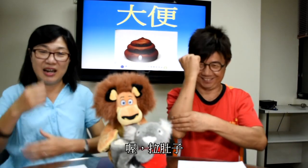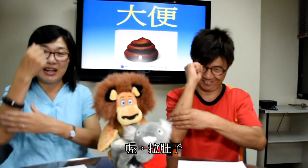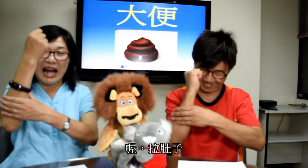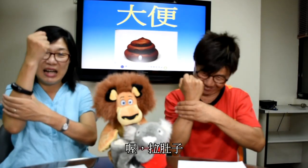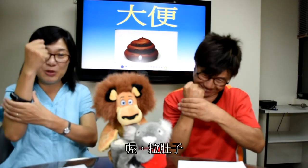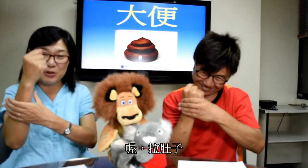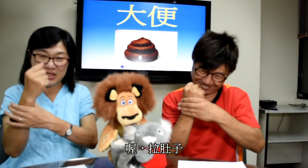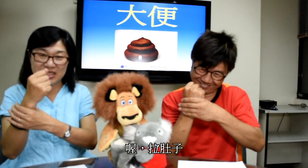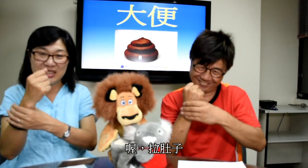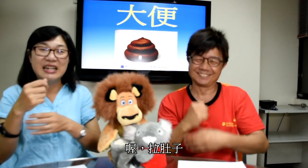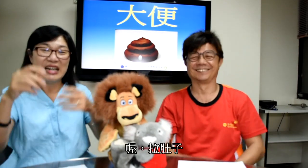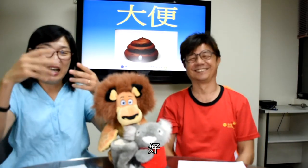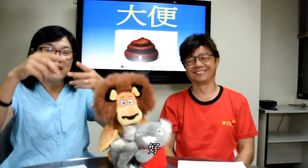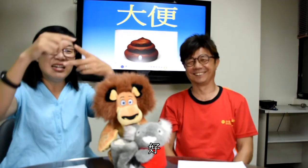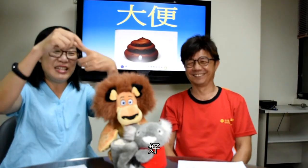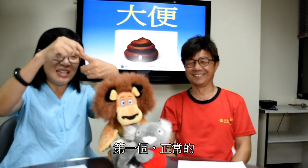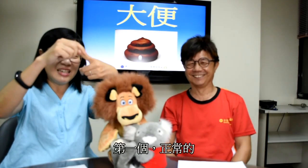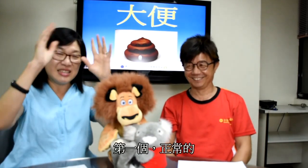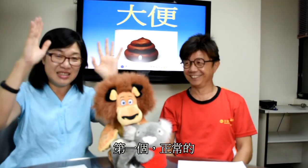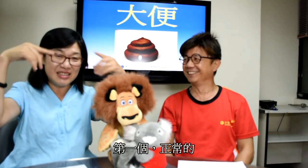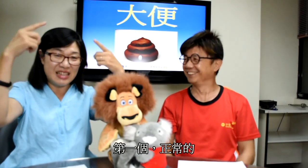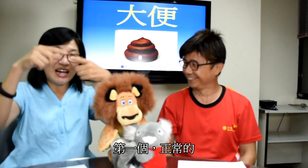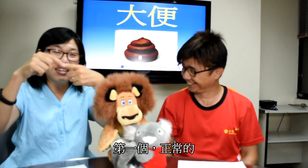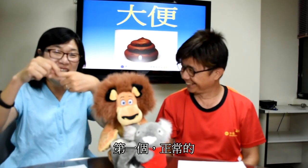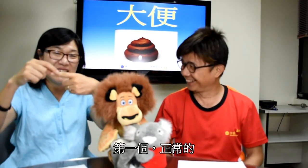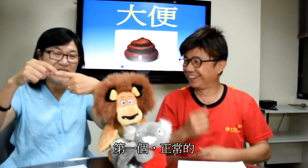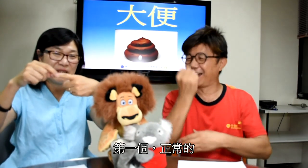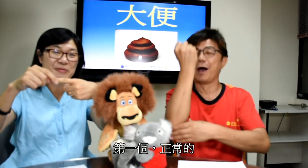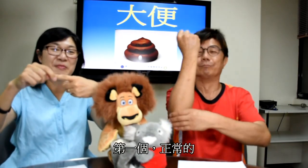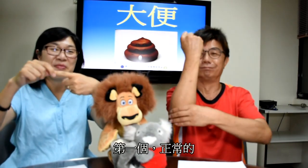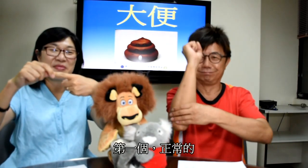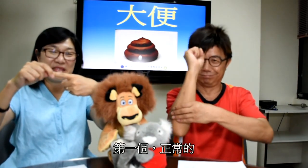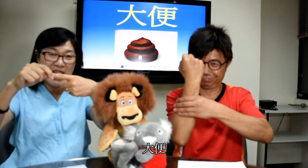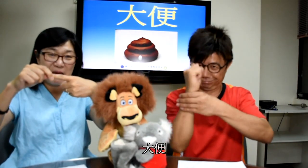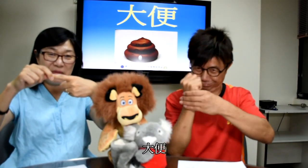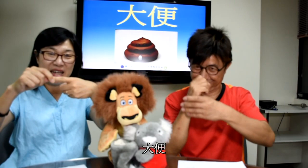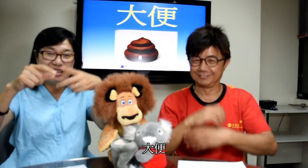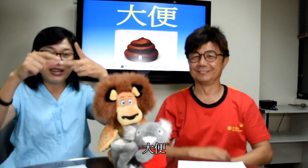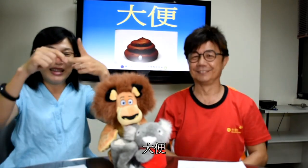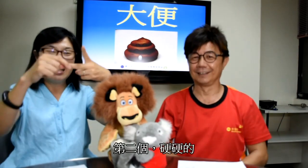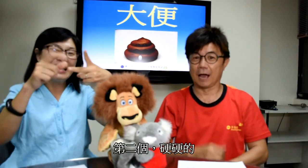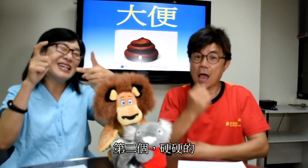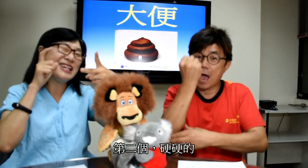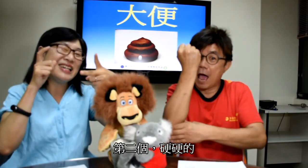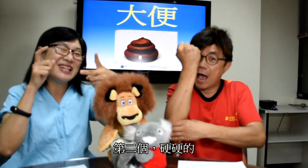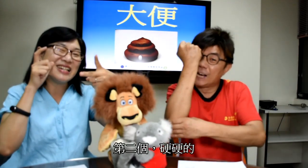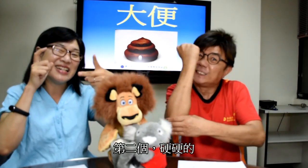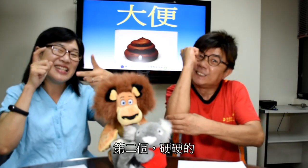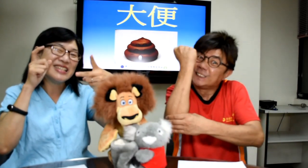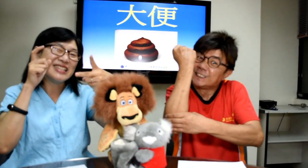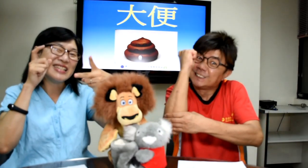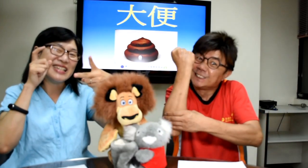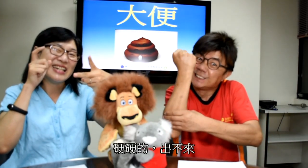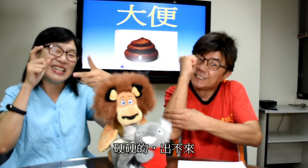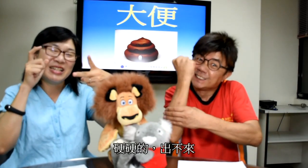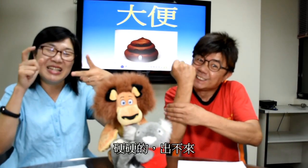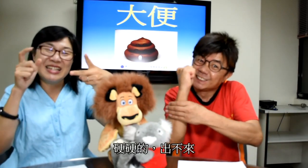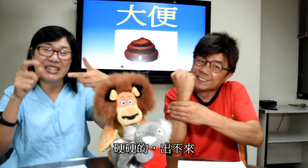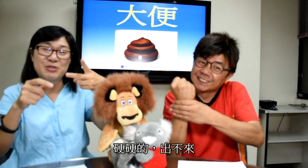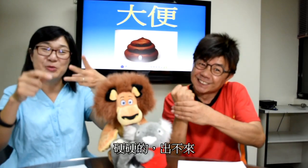拉肚子。好，第一个正常的大便，第二个硬硬的，硬硬的出不